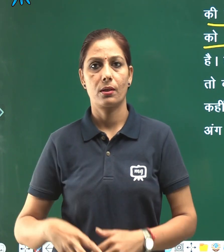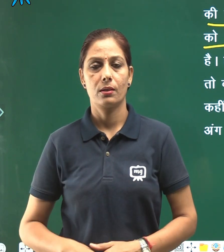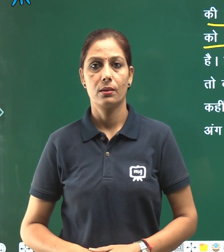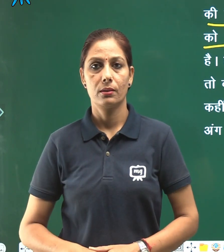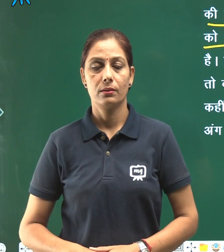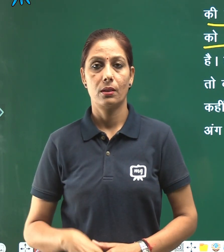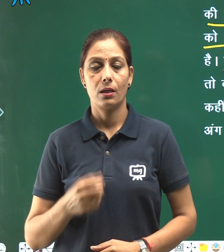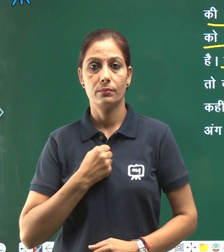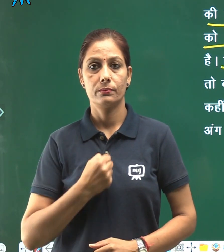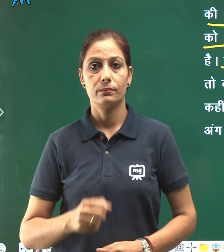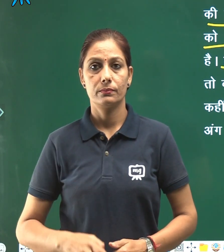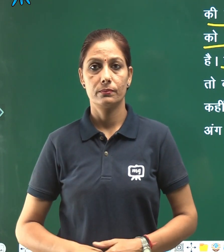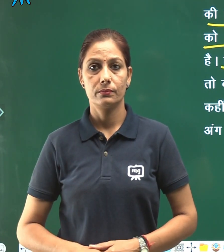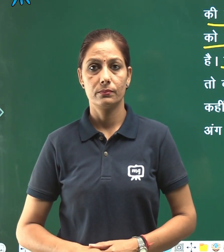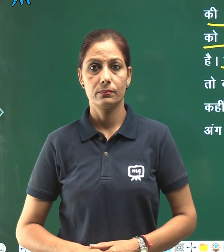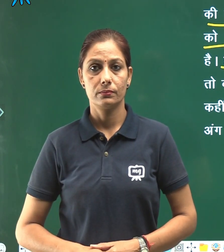हम